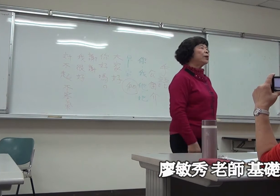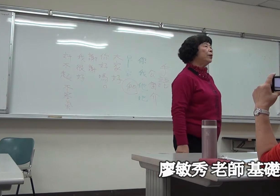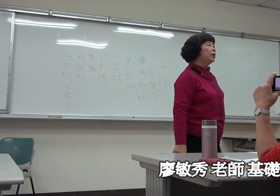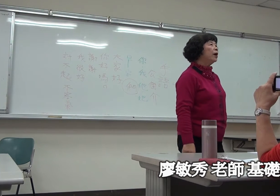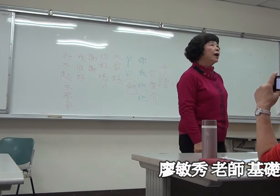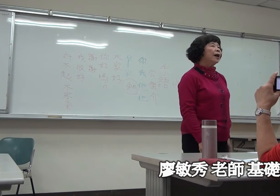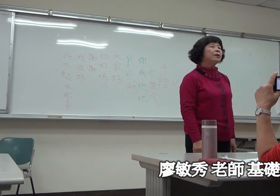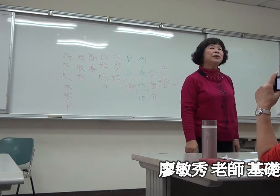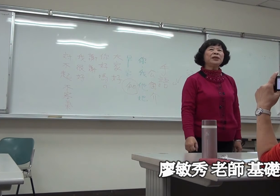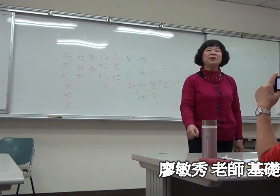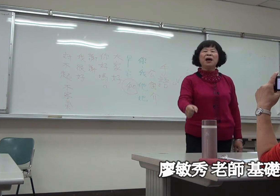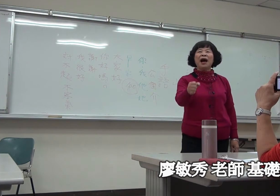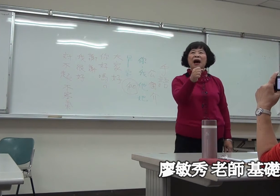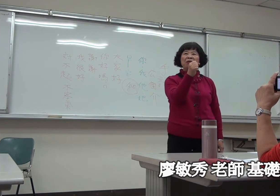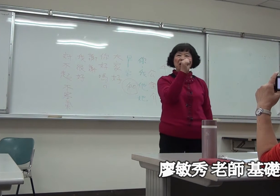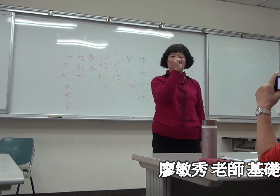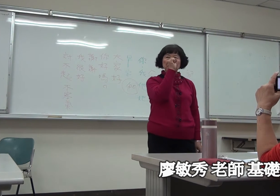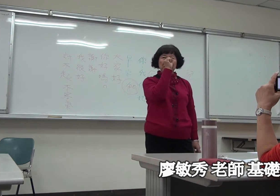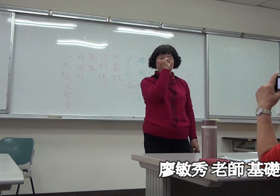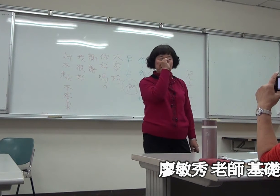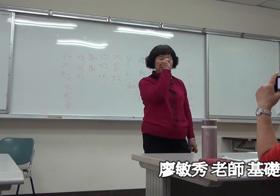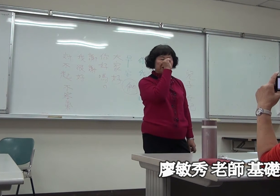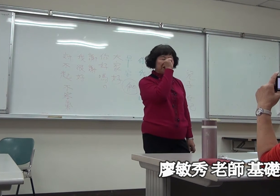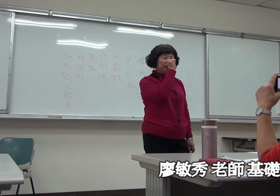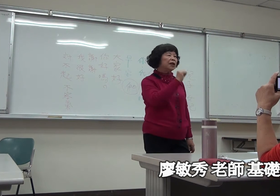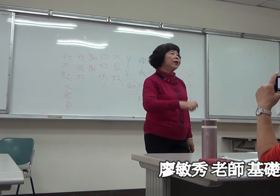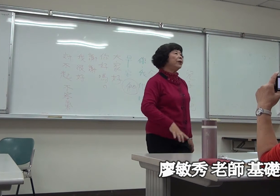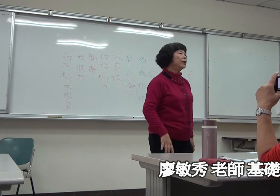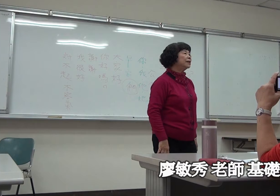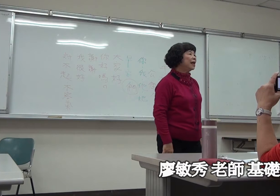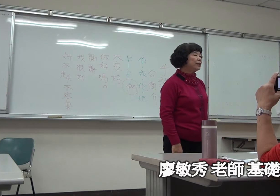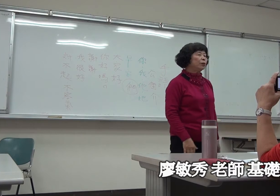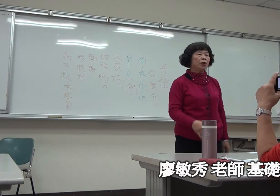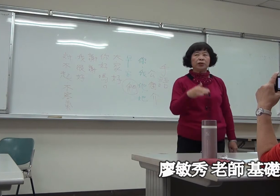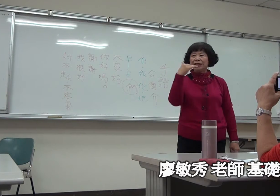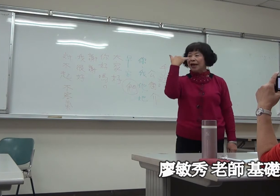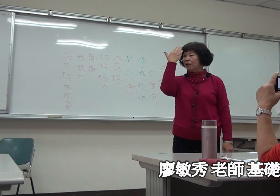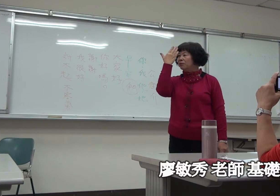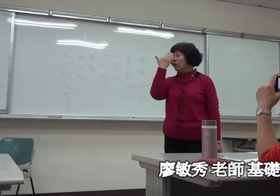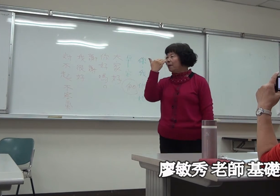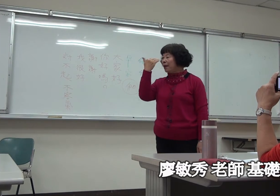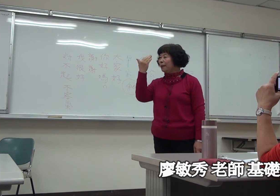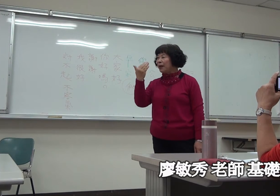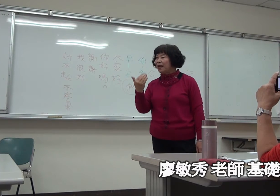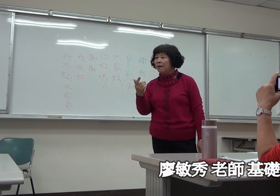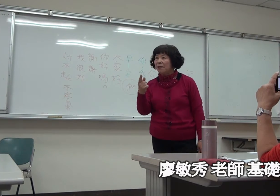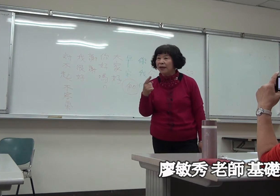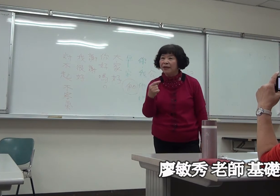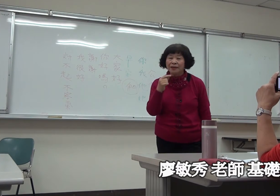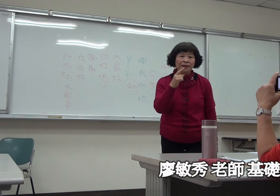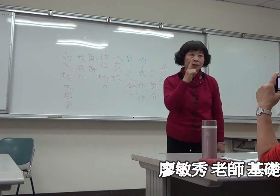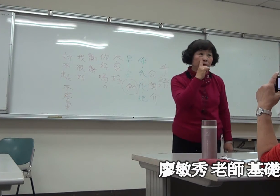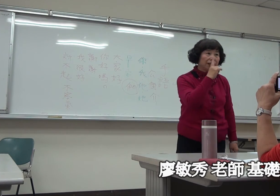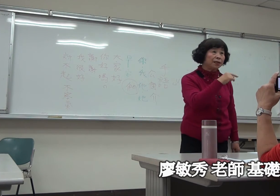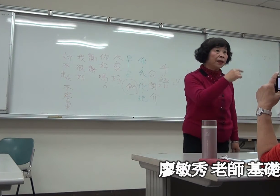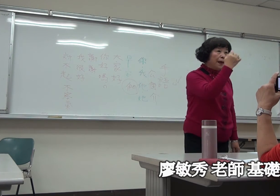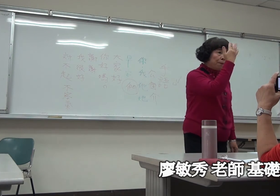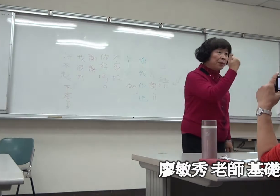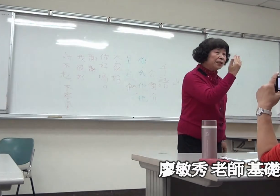会，老师为什么好要放在鼻子？因为上次我有讲，我们从边看每一个人都是。鼻子